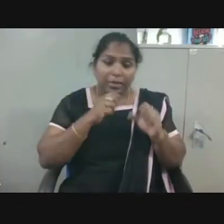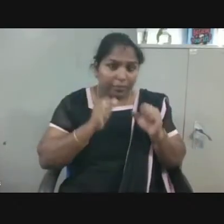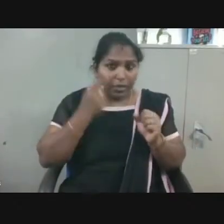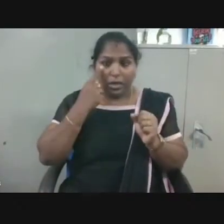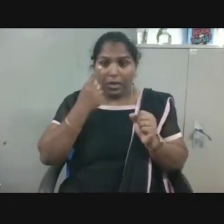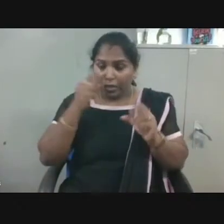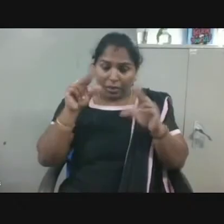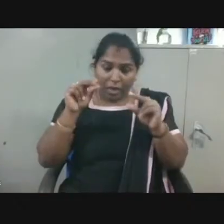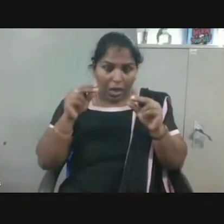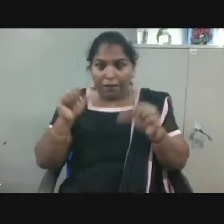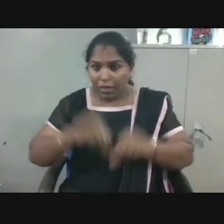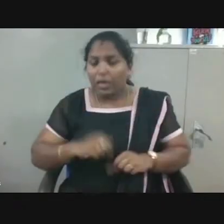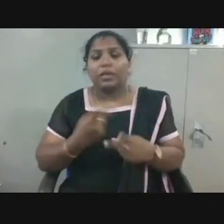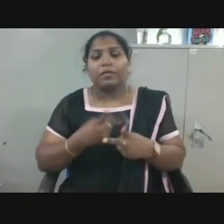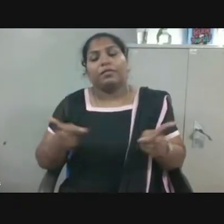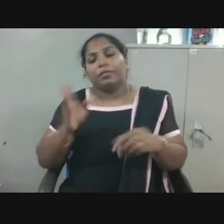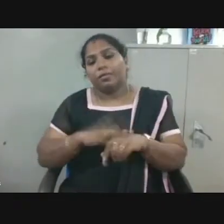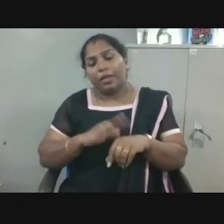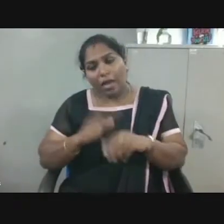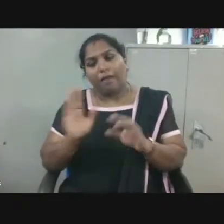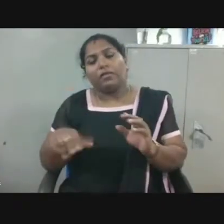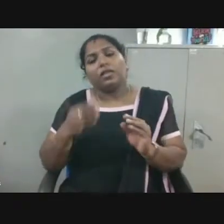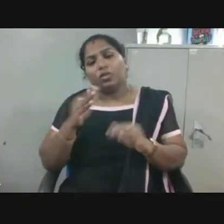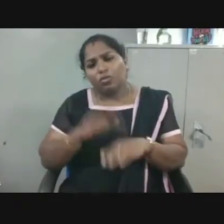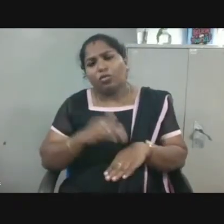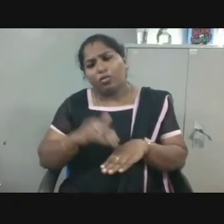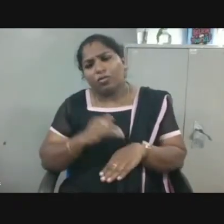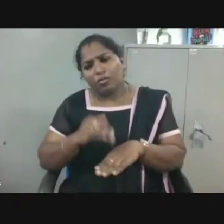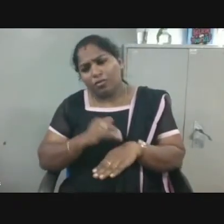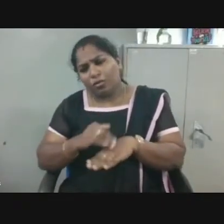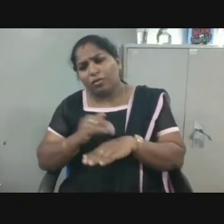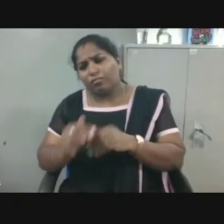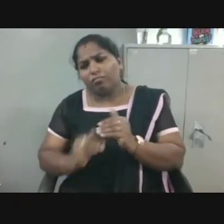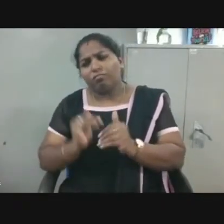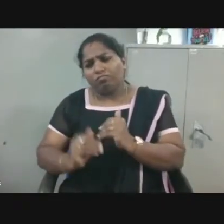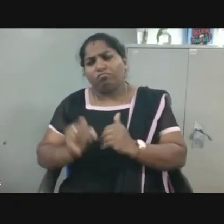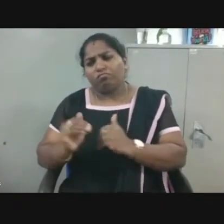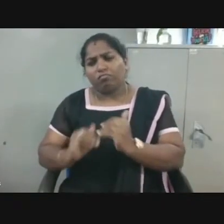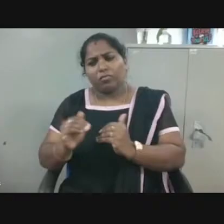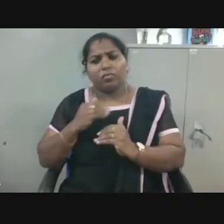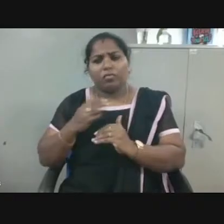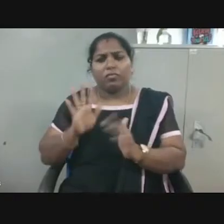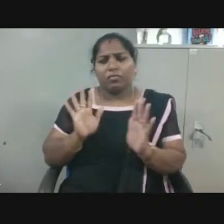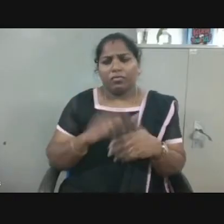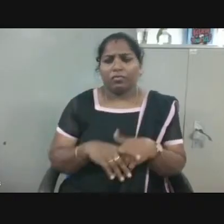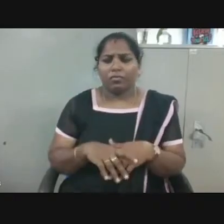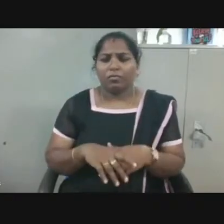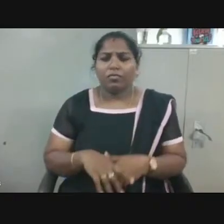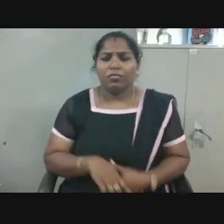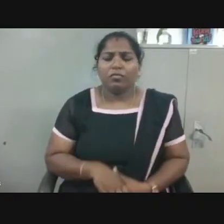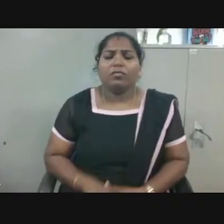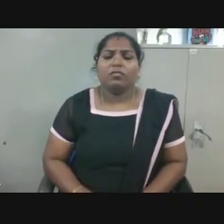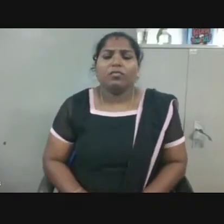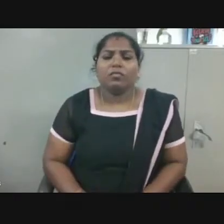കണ്ണടയ്ക്കാൻ പറ്റാതിരിക്കുക, ഇതൊക്കെയാണ് അതിന്റെ ലക്ഷണങ്ങൾ. അതെല്ലാം പതുക്കെ പതുക്കെ ഡെവലപ്പ് ചെയ്യുന്നതാണ്, ഒരു ദിവസം കൊണ്ട് വരുന്നതല്ല, വർഷങ്ങൾ കൊണ്ട് പ്രോഗ്രസ് ചെയ്യുന്ന അസുഖമാണ്. പിന്നെ